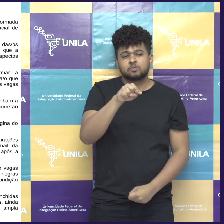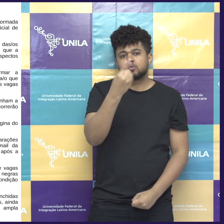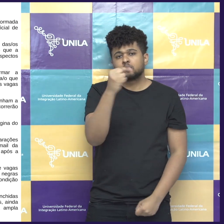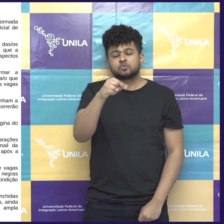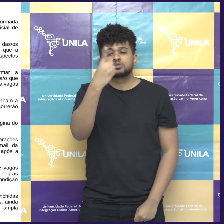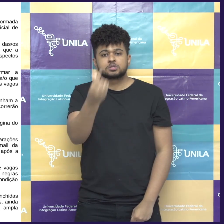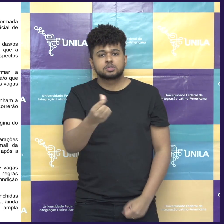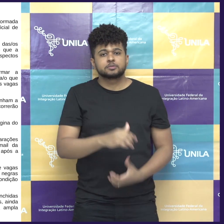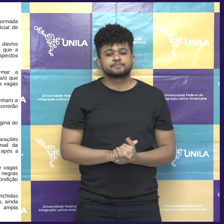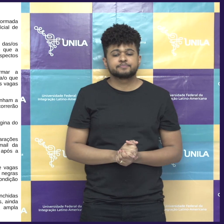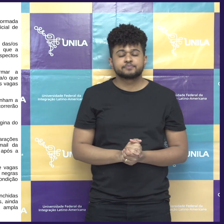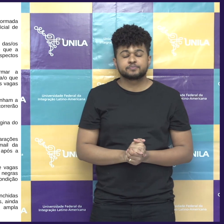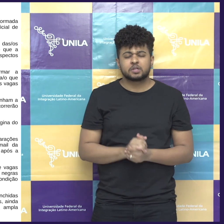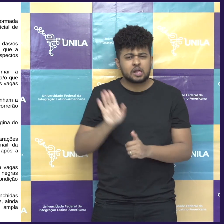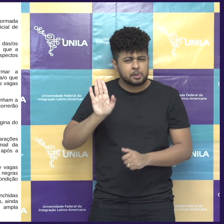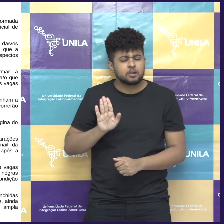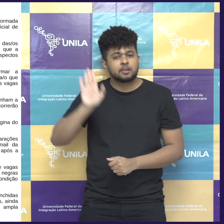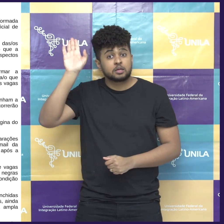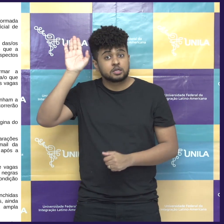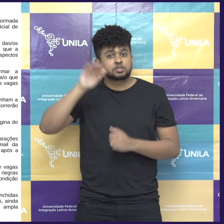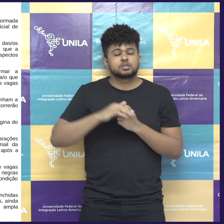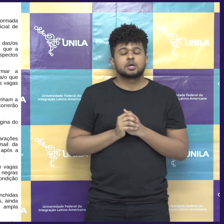3.1.16. As candidatos